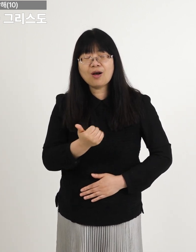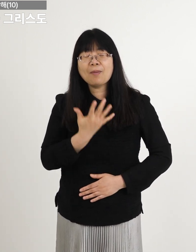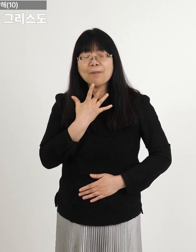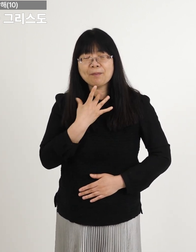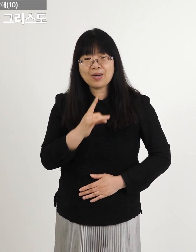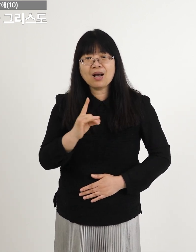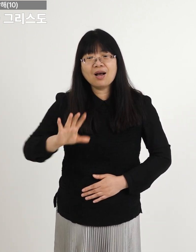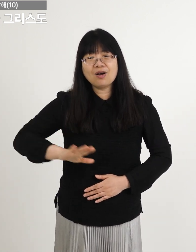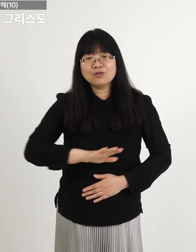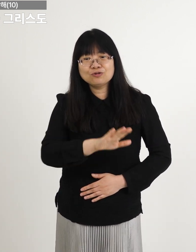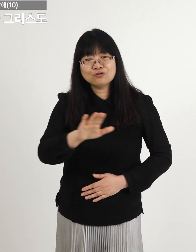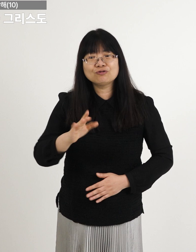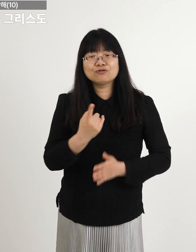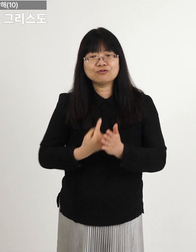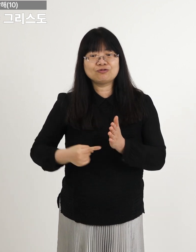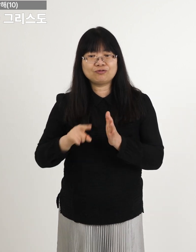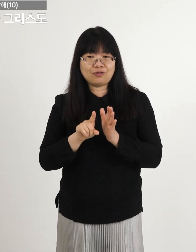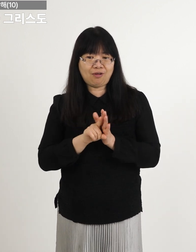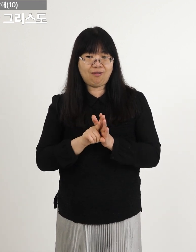마땅했던 우리들을 위해서